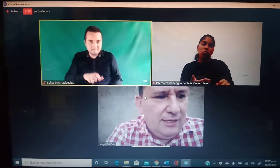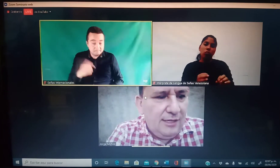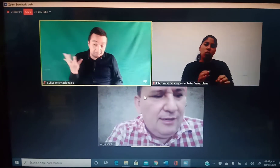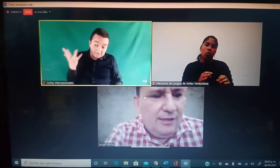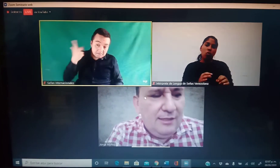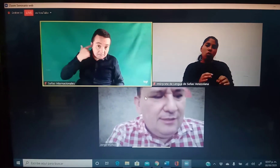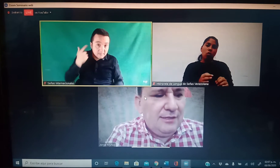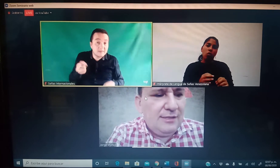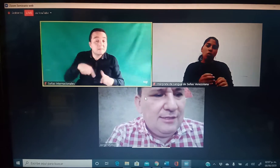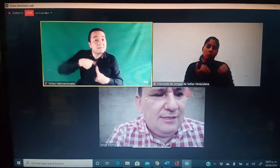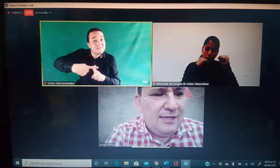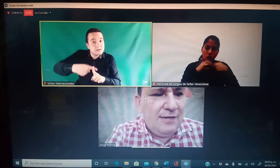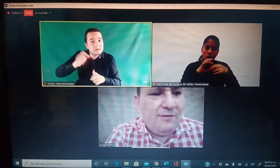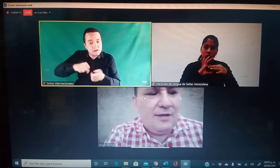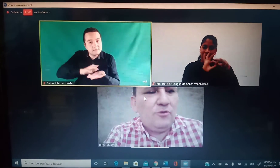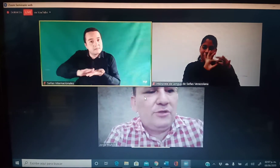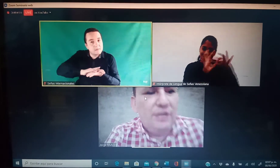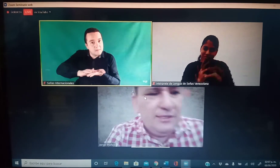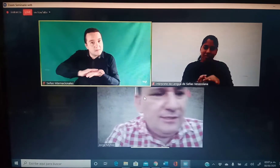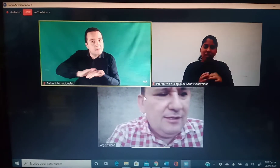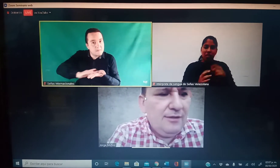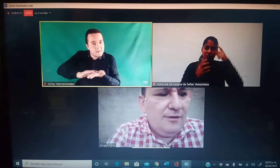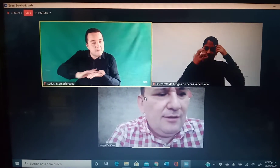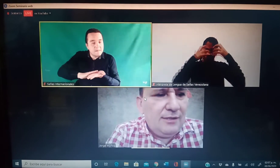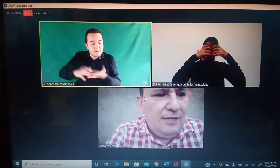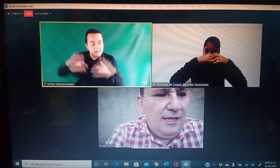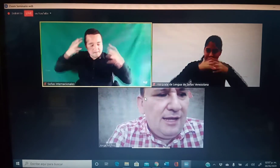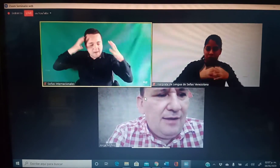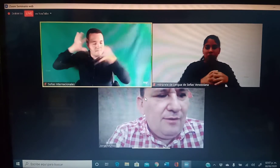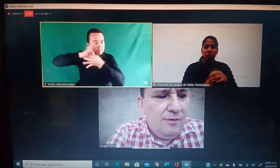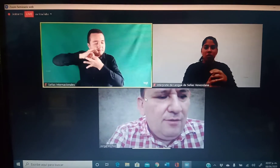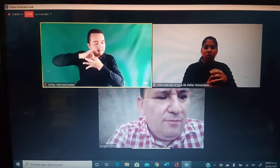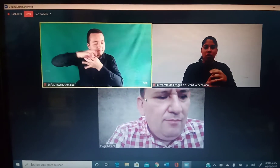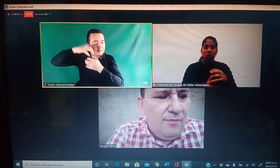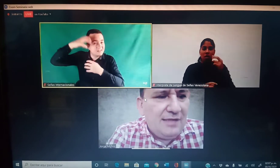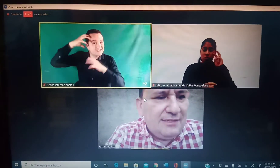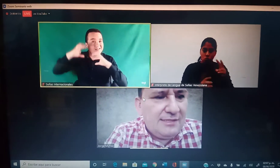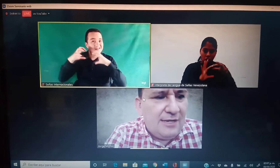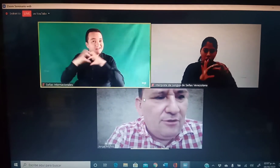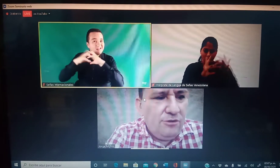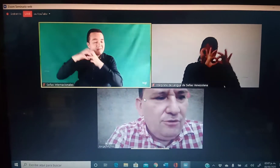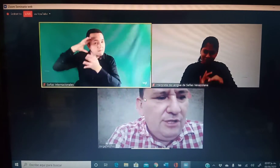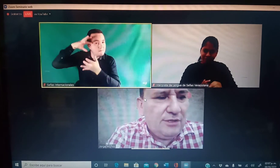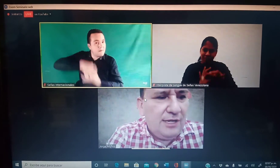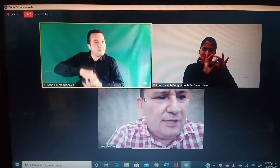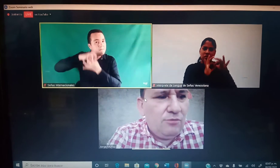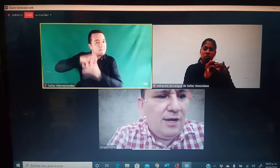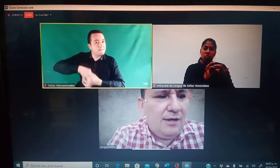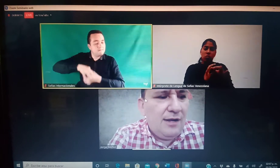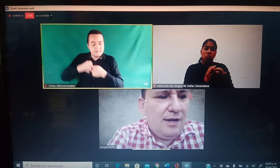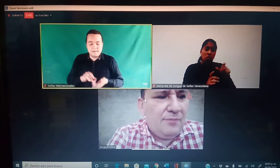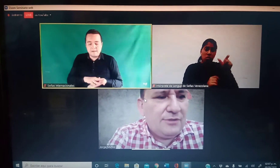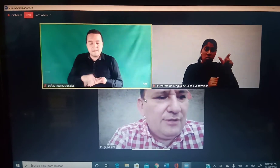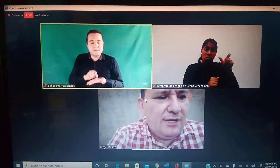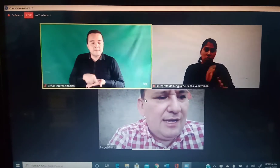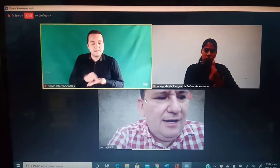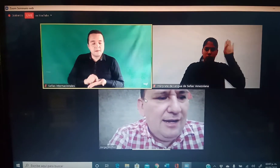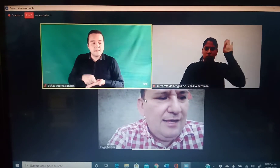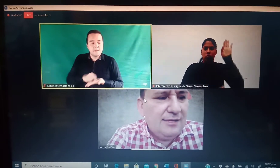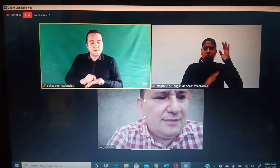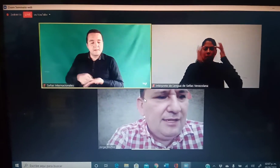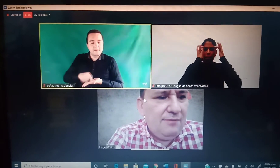y celebrar motriz le da más desarrollo intelectual a la persona